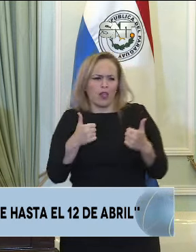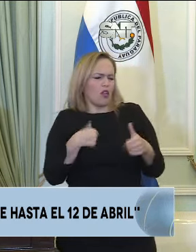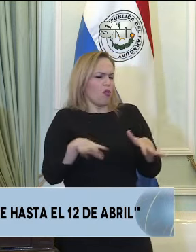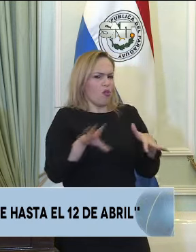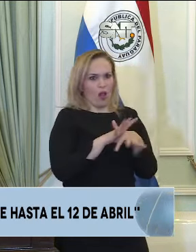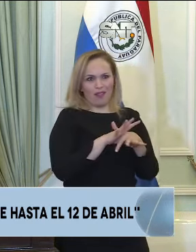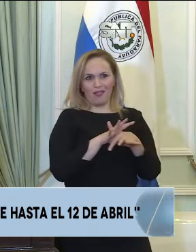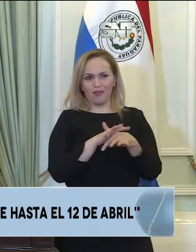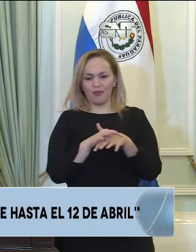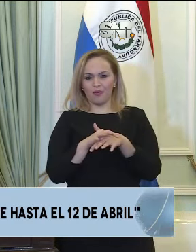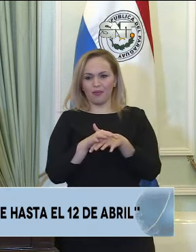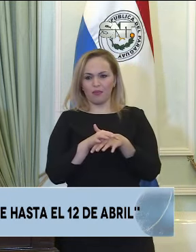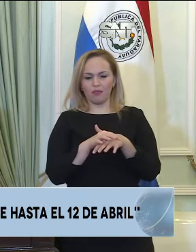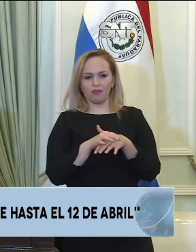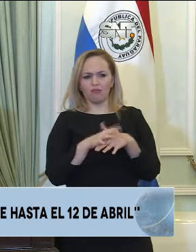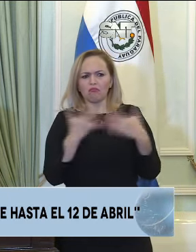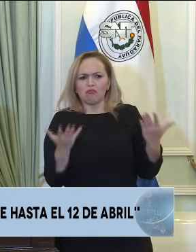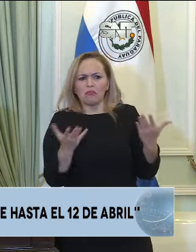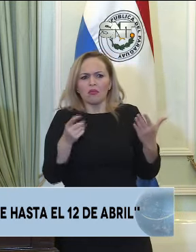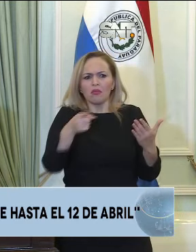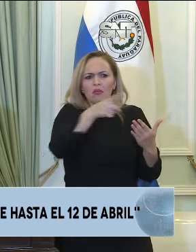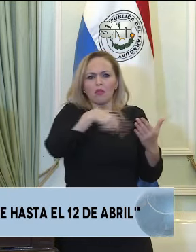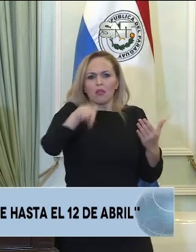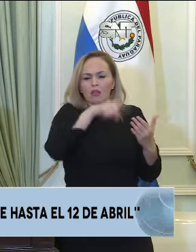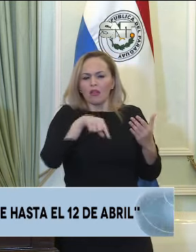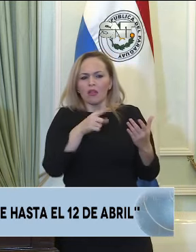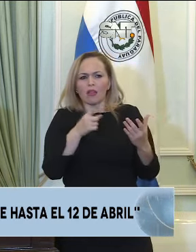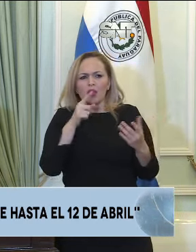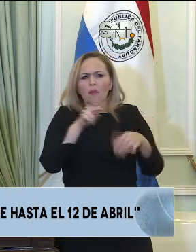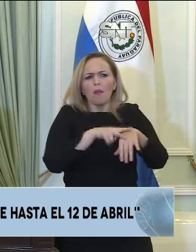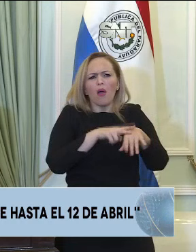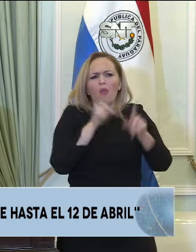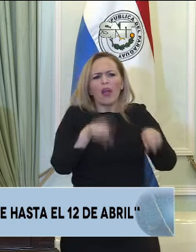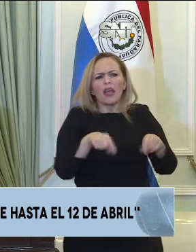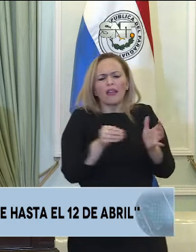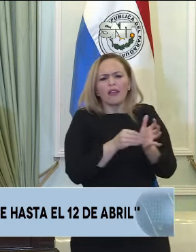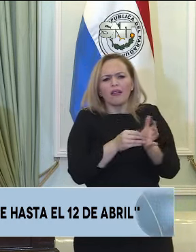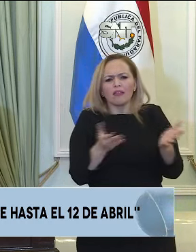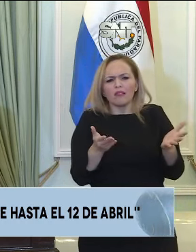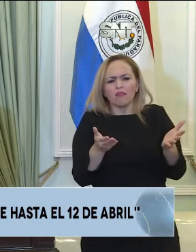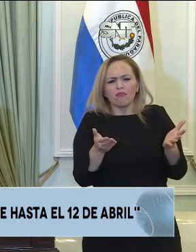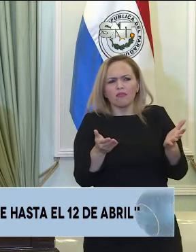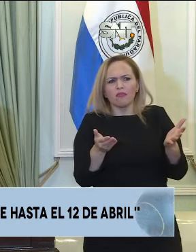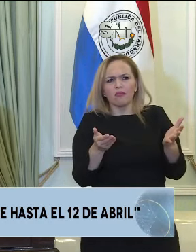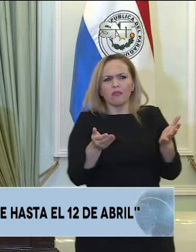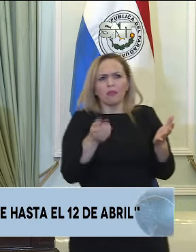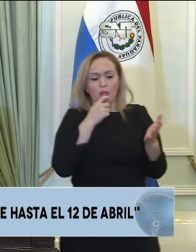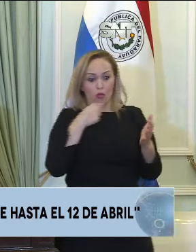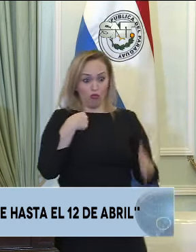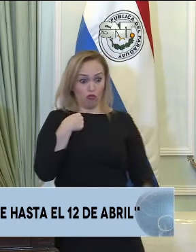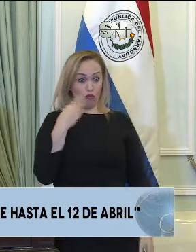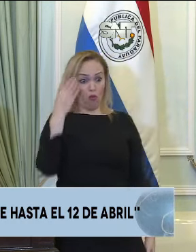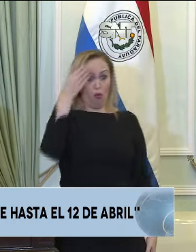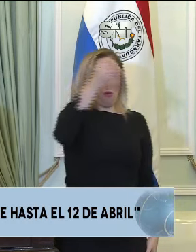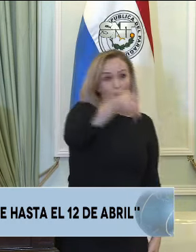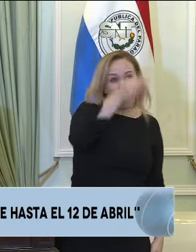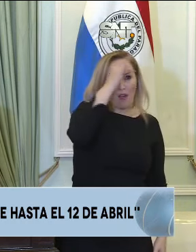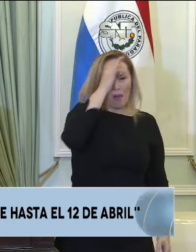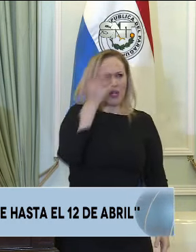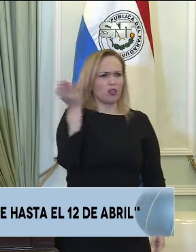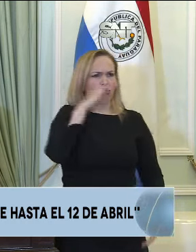mismo. Ahora, ¿qué puede hacer la ciudadanía ante estos síntomas, Ministro, teniendo en cuenta que uno va a la farmacia y no encuentra